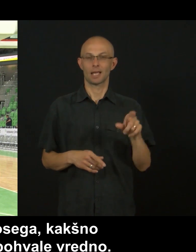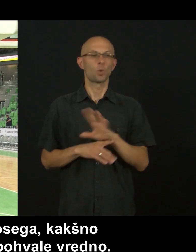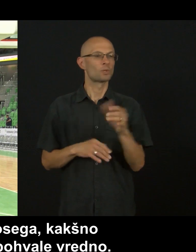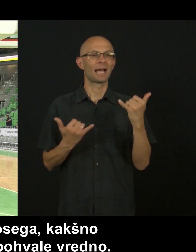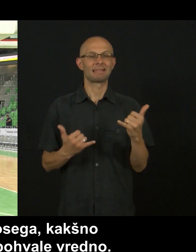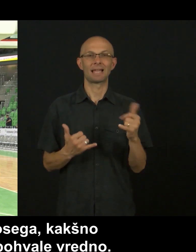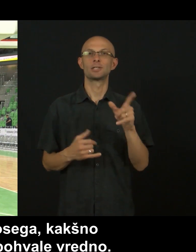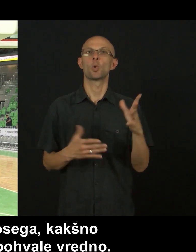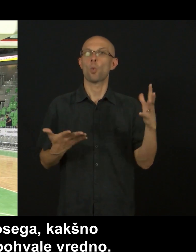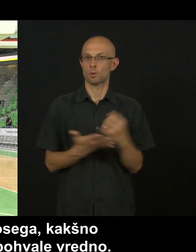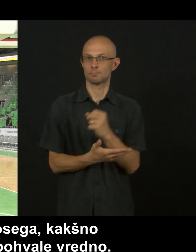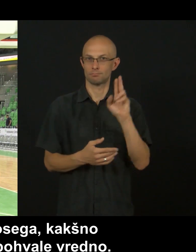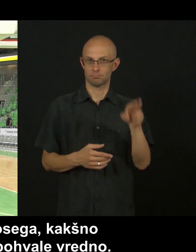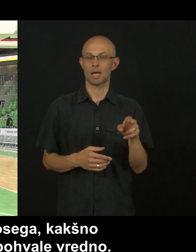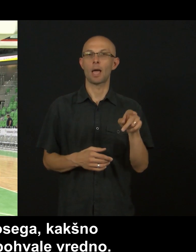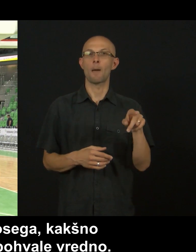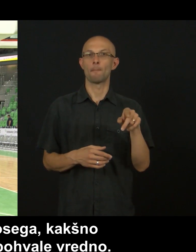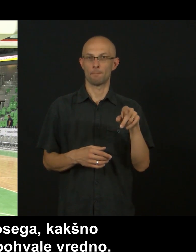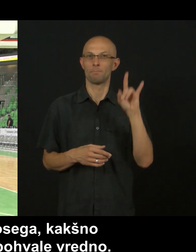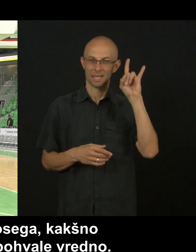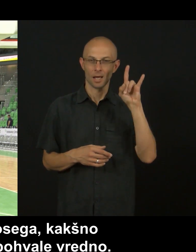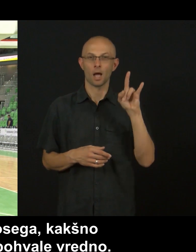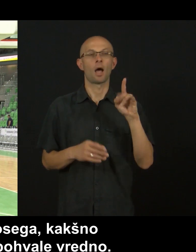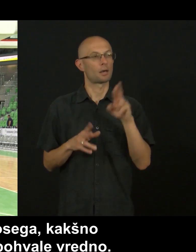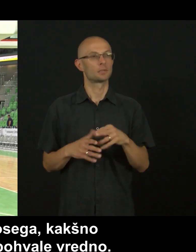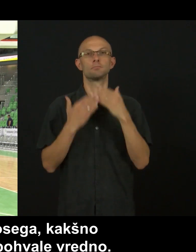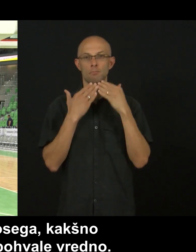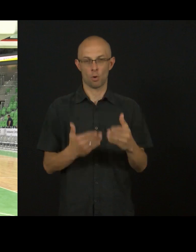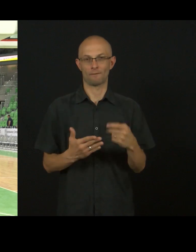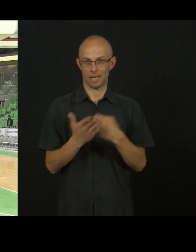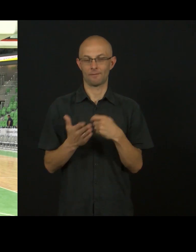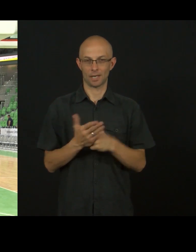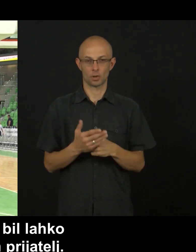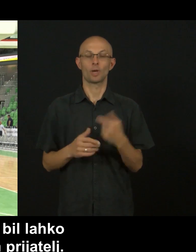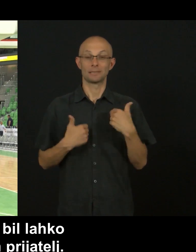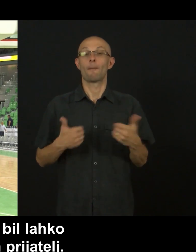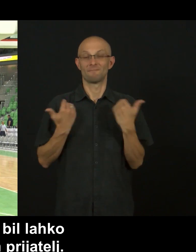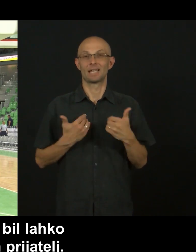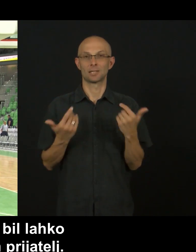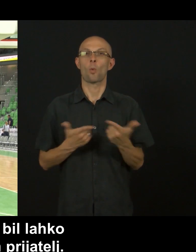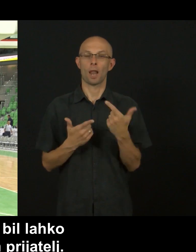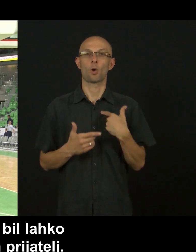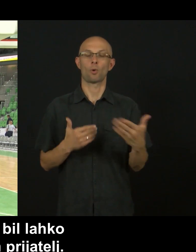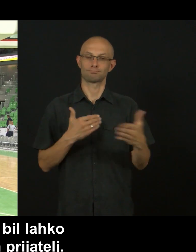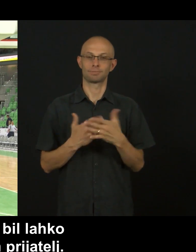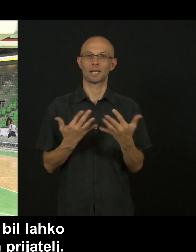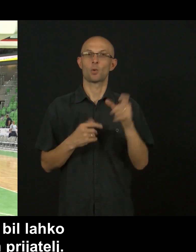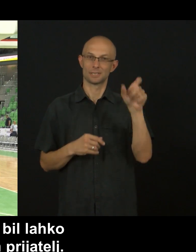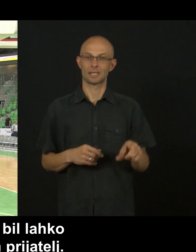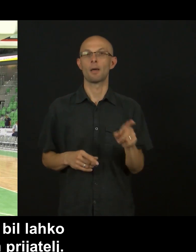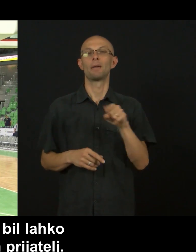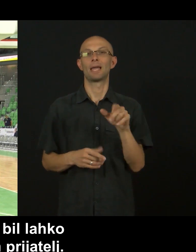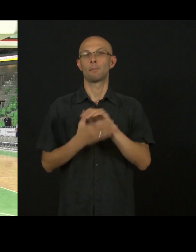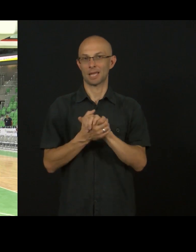dosega, kakšno kariero je naredil, je res pohvale vredno in vesel sem, da sem res lahko bil njegov soigralec